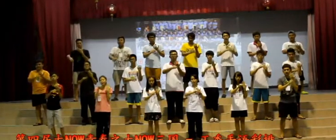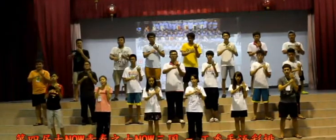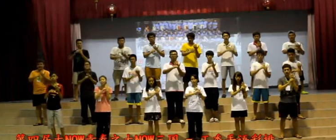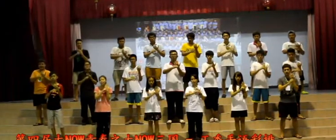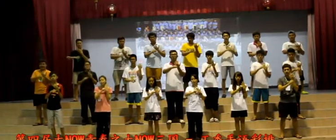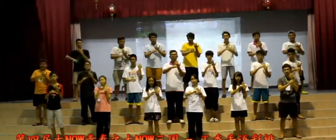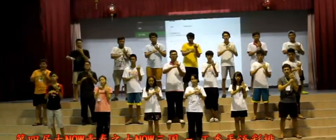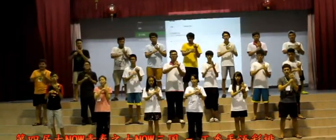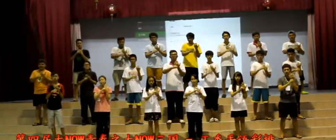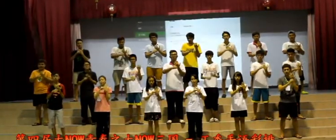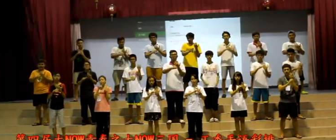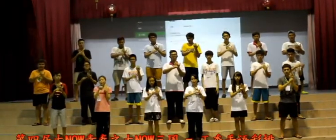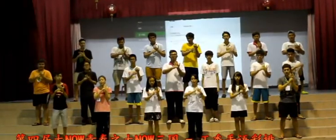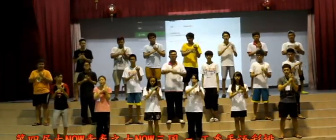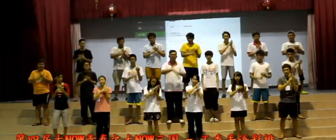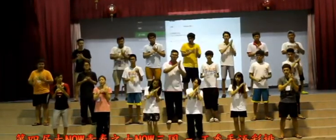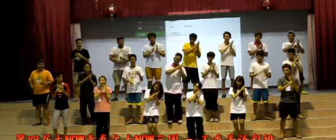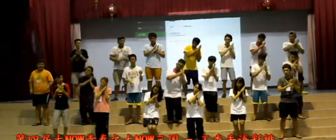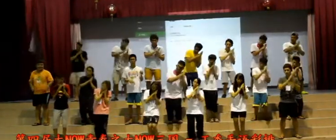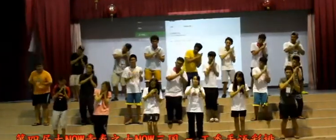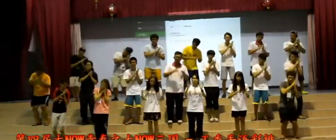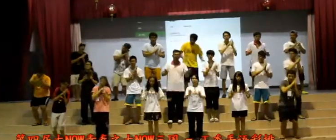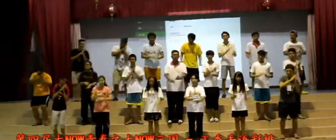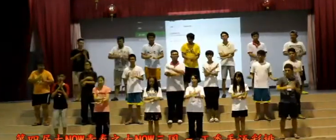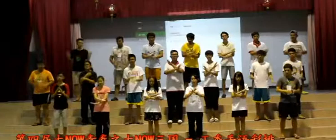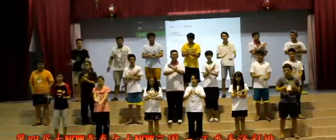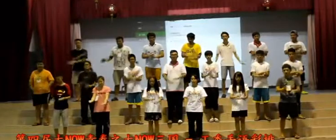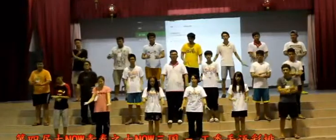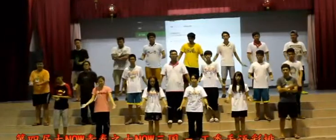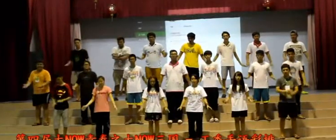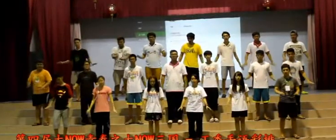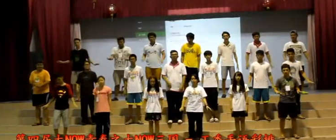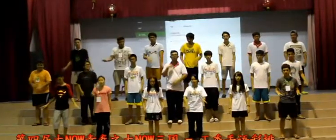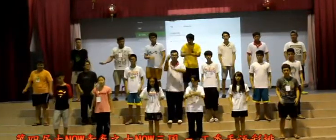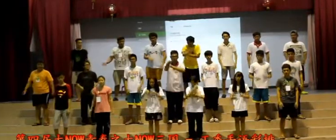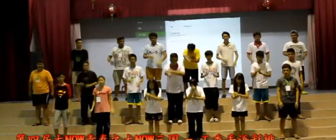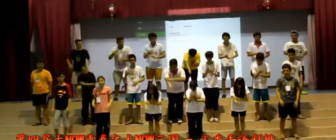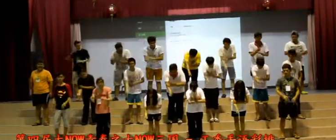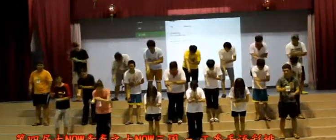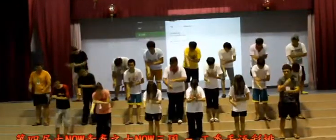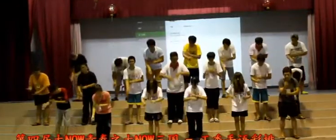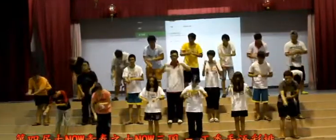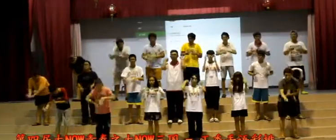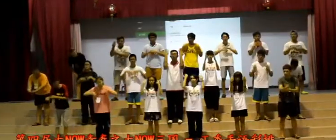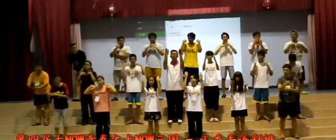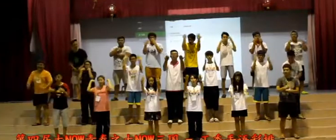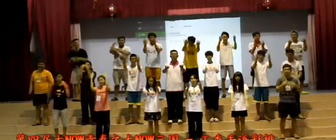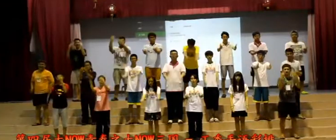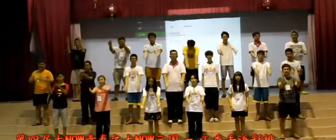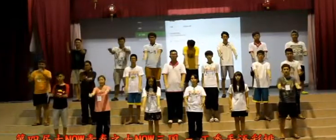疚，沉醉于阴街他不赞赏，母亲的爱却永未退